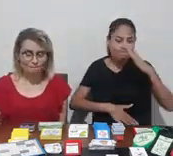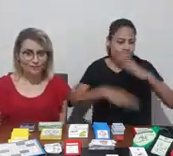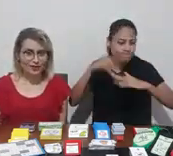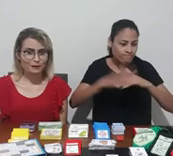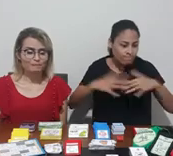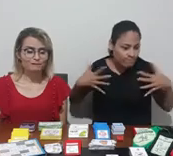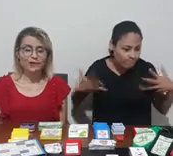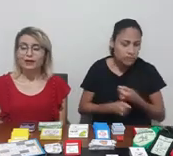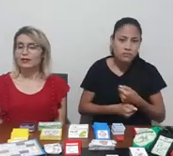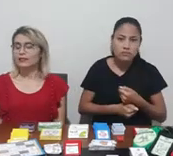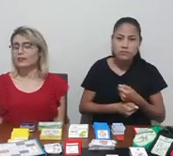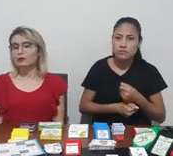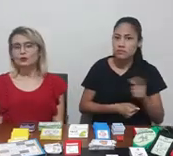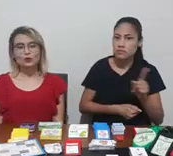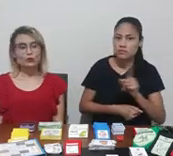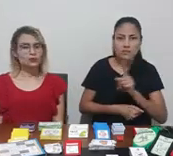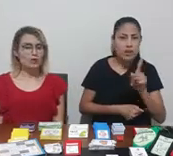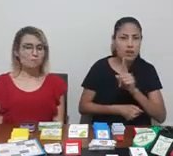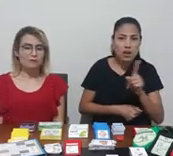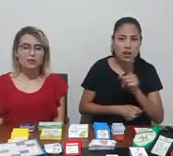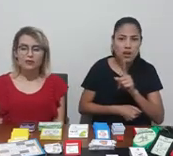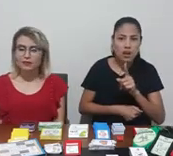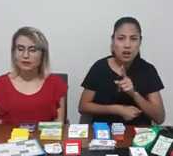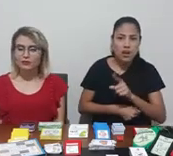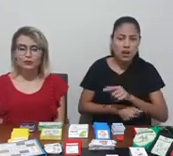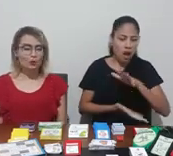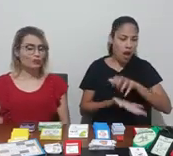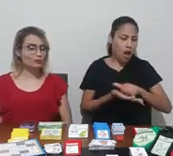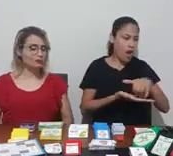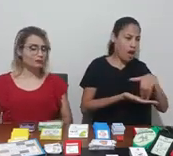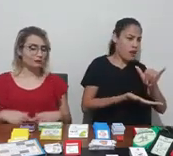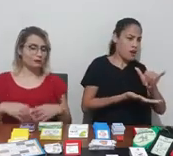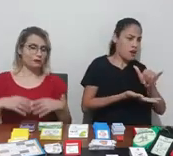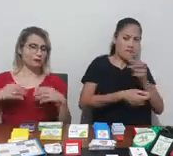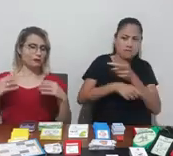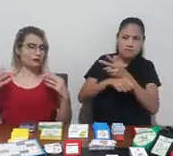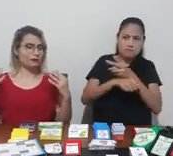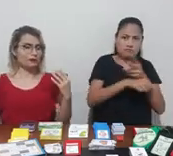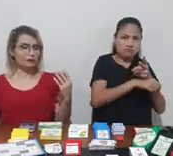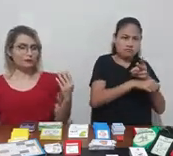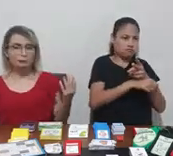profissionais, tá? Não somos da mídia, não somos